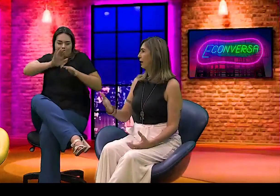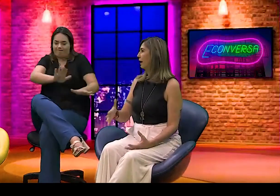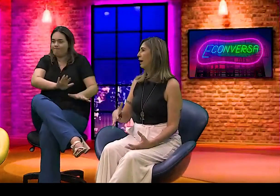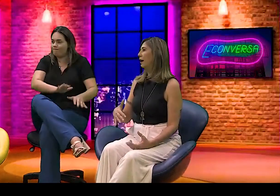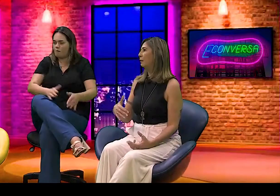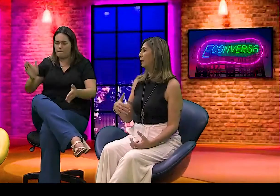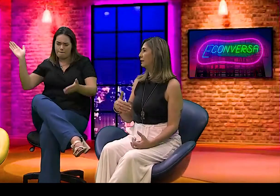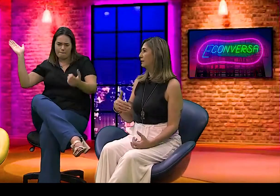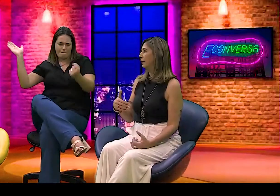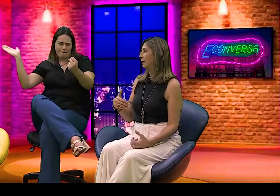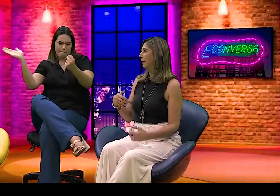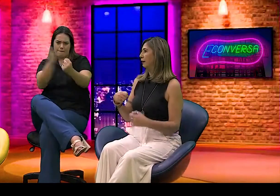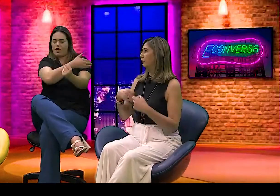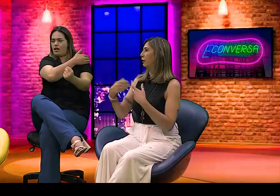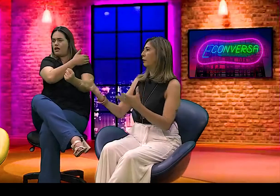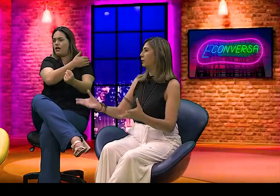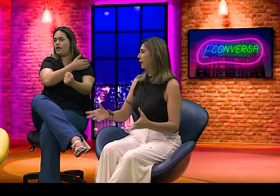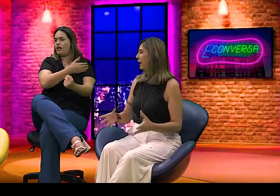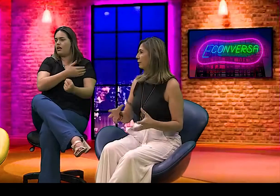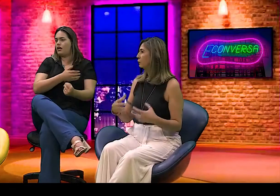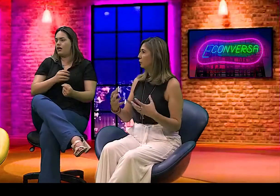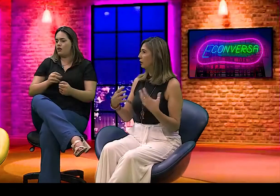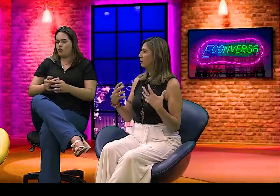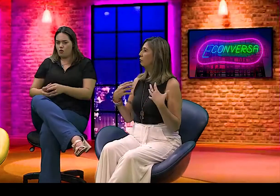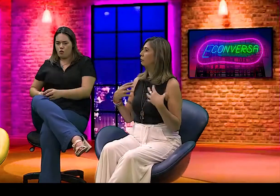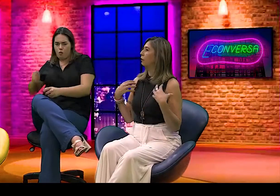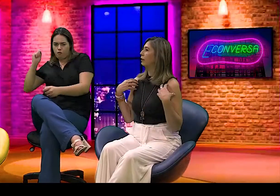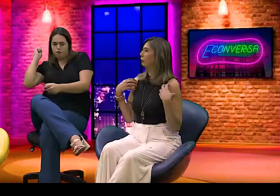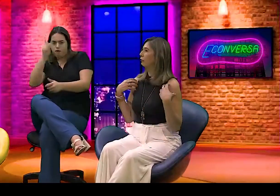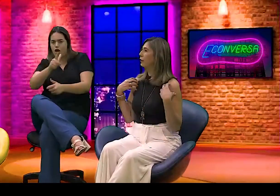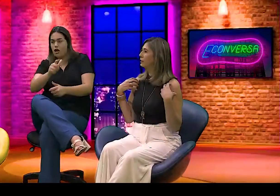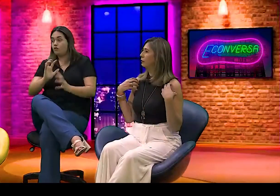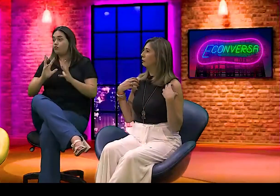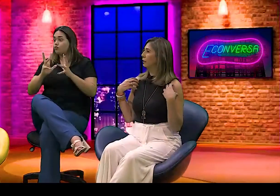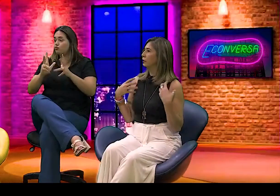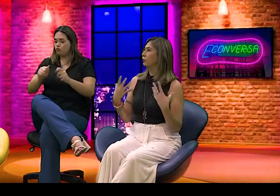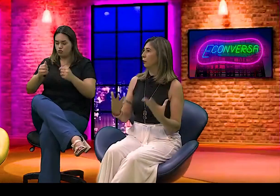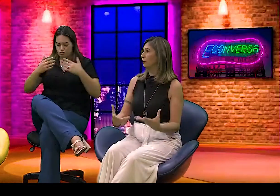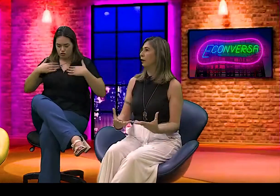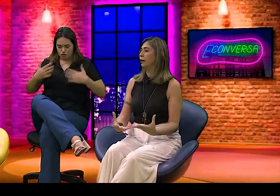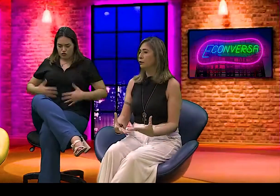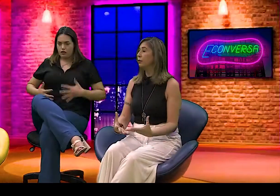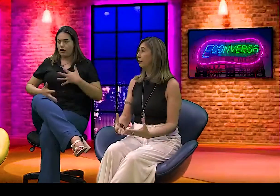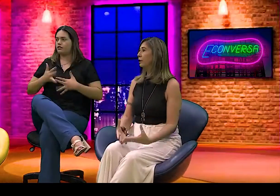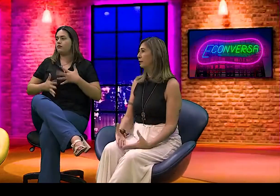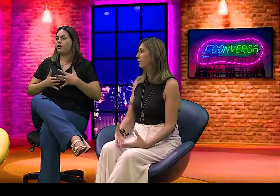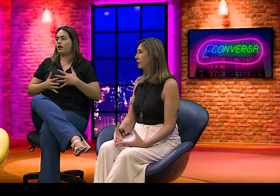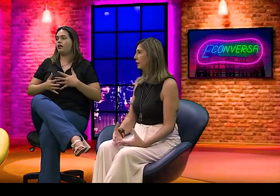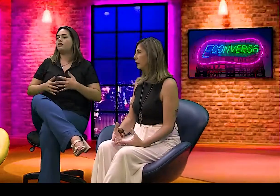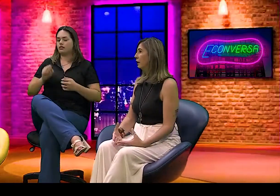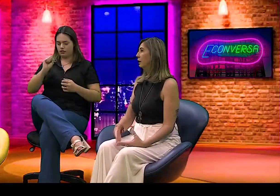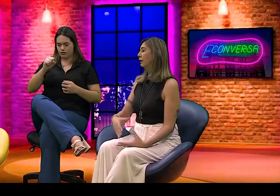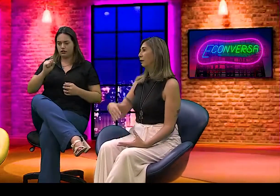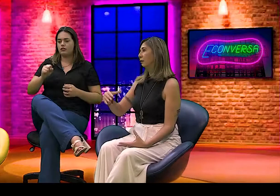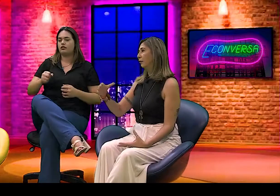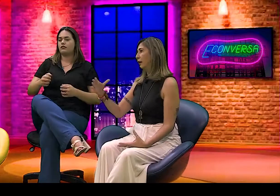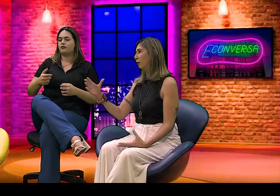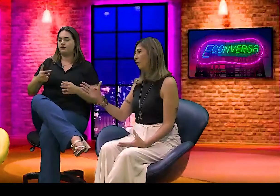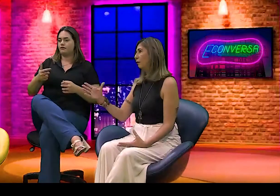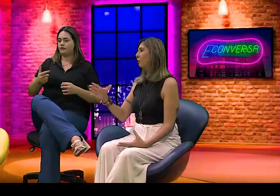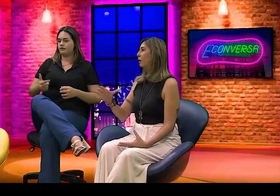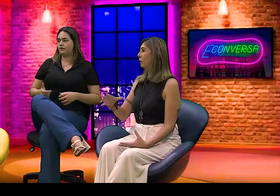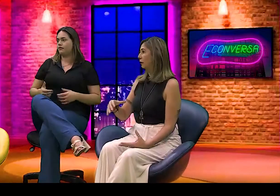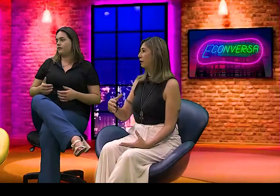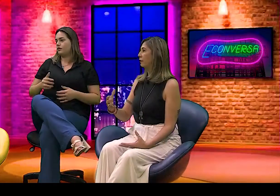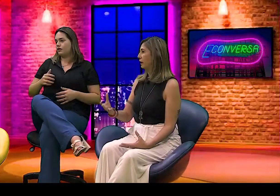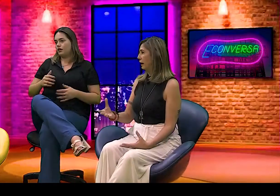em tapas, em jogar objetos, tudo que violenta o físico, né? A gente pode falar sobre violência física.